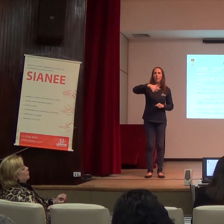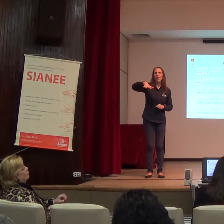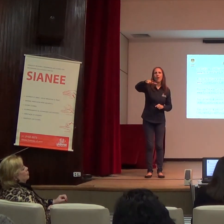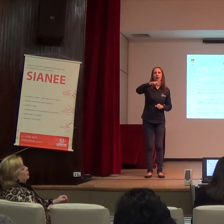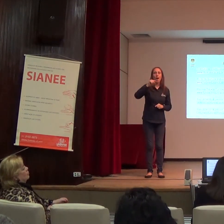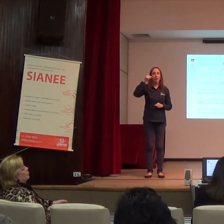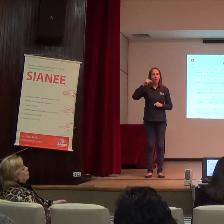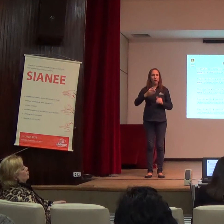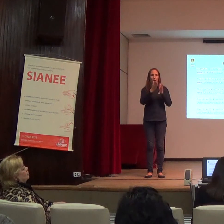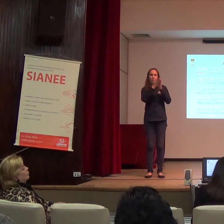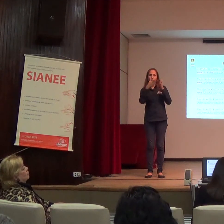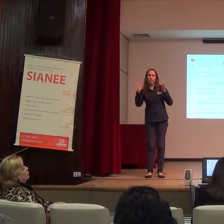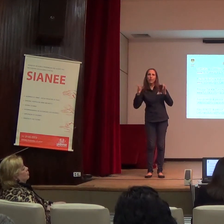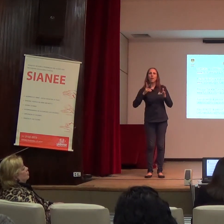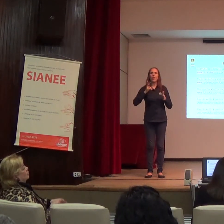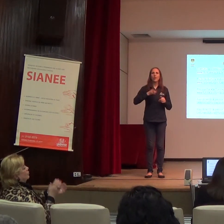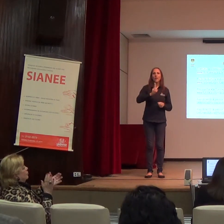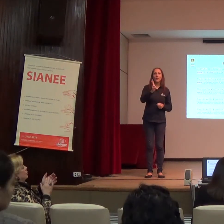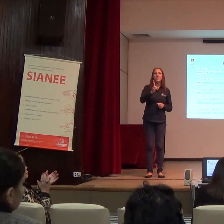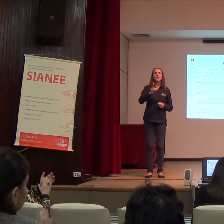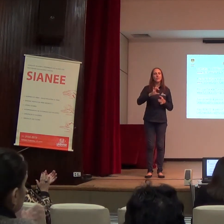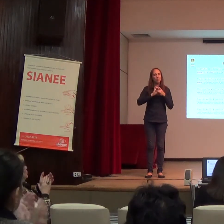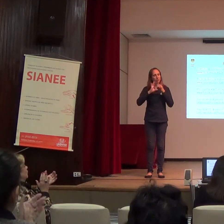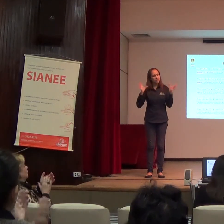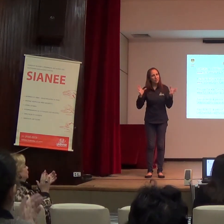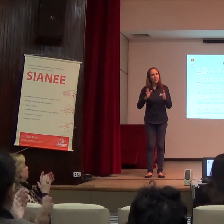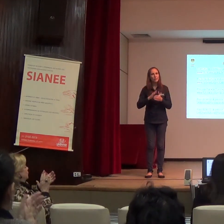está à disposição, tá bom? Obrigada.